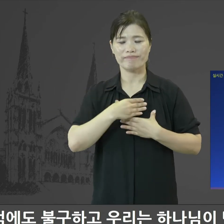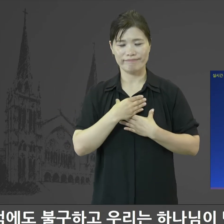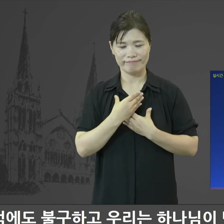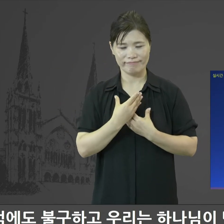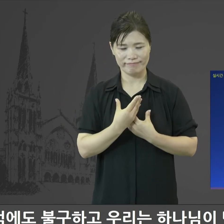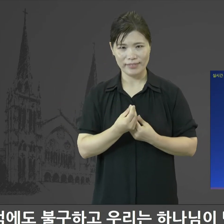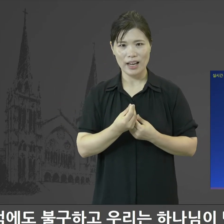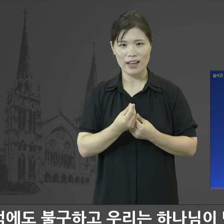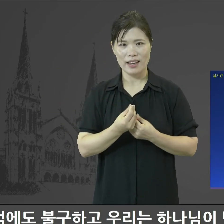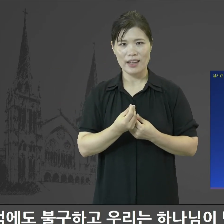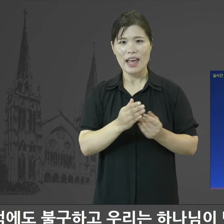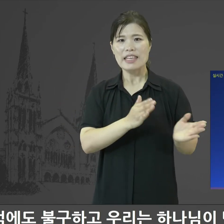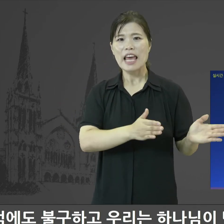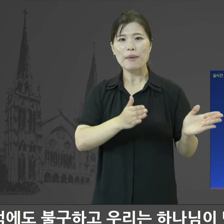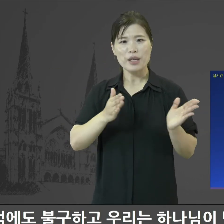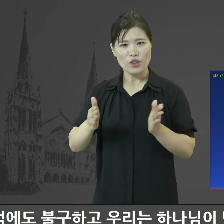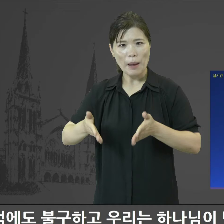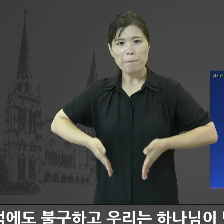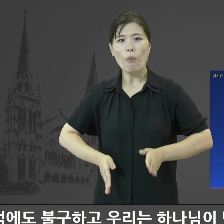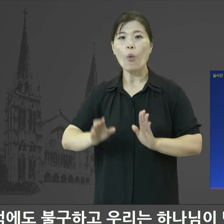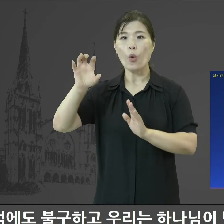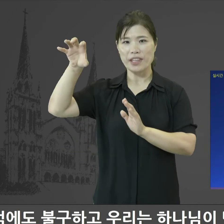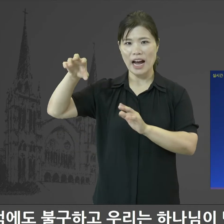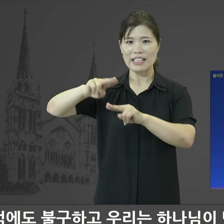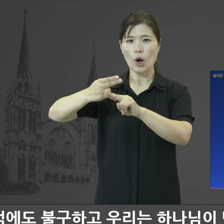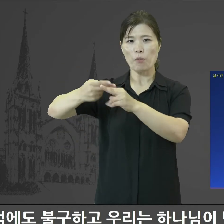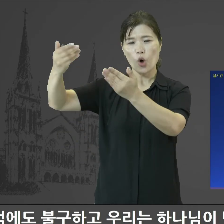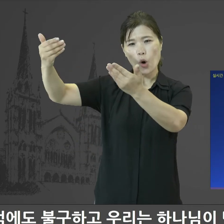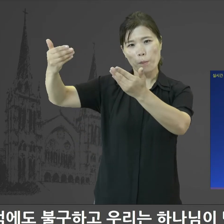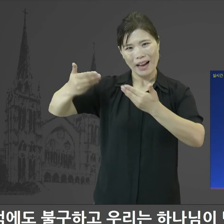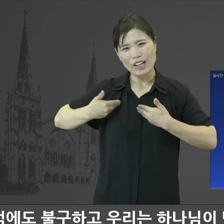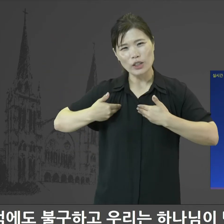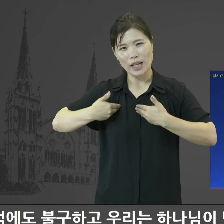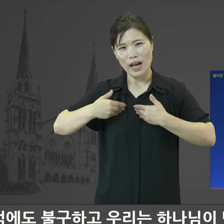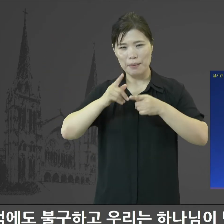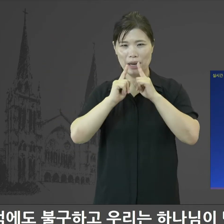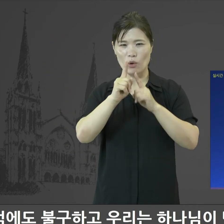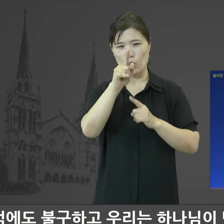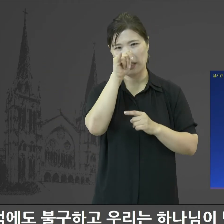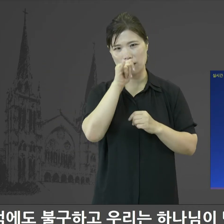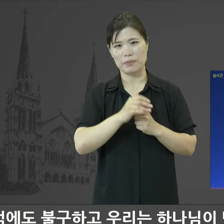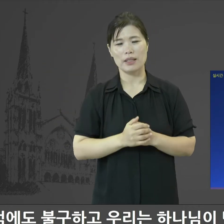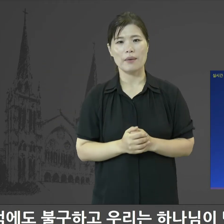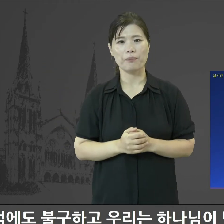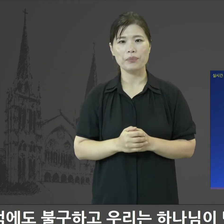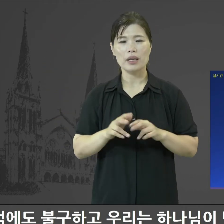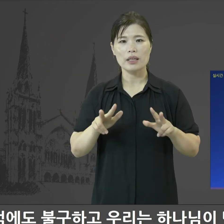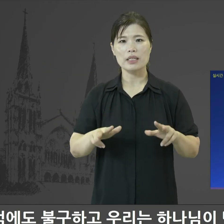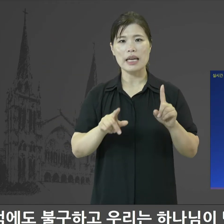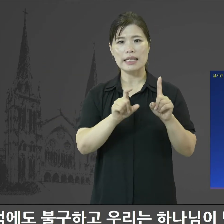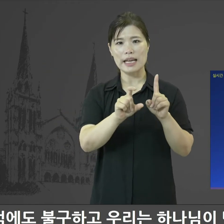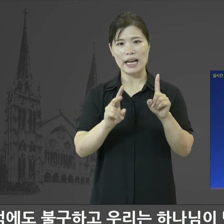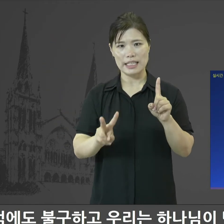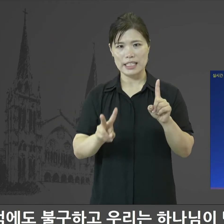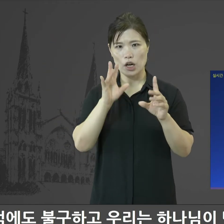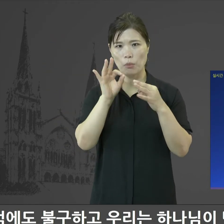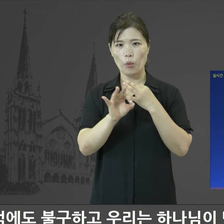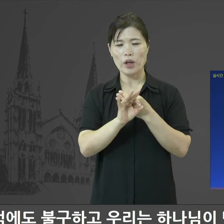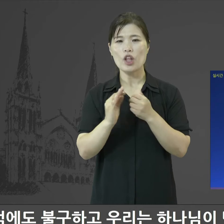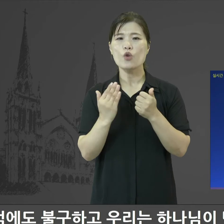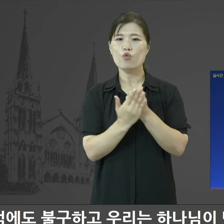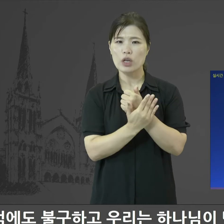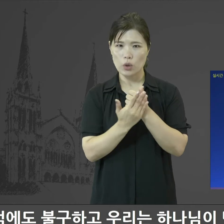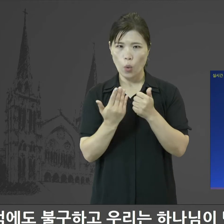본향을 선물로 받게 될 것이다, 이 말씀을 우리에게 해주시고 계신 것입니다. 이제 2절 말씀은 우리에게 위로와